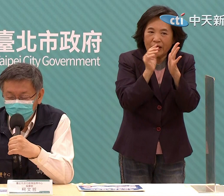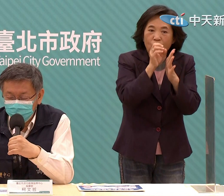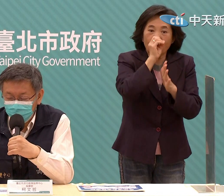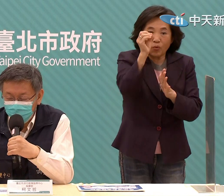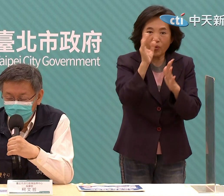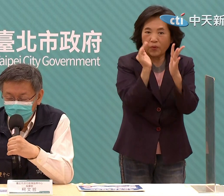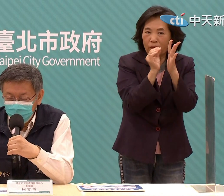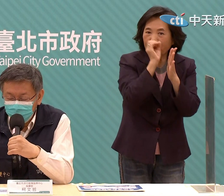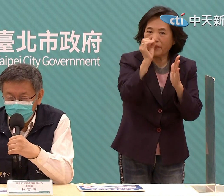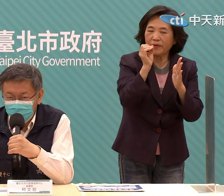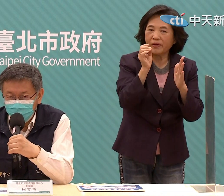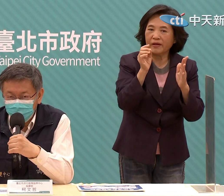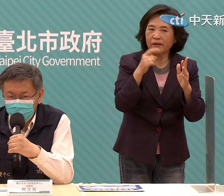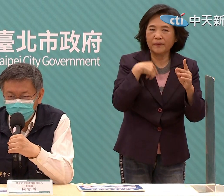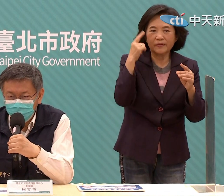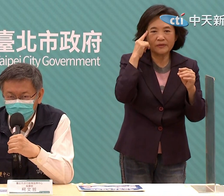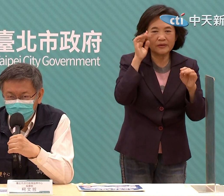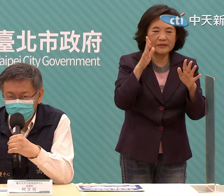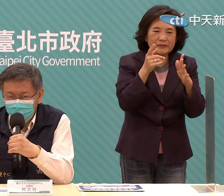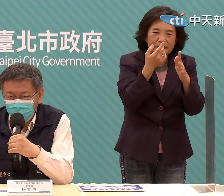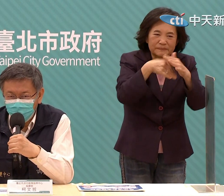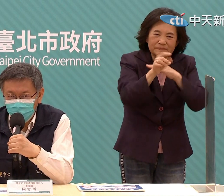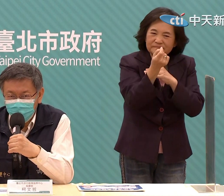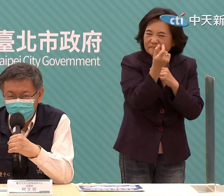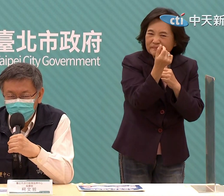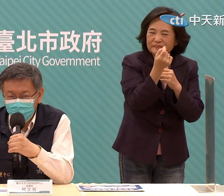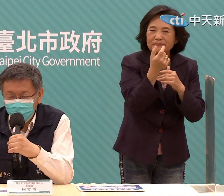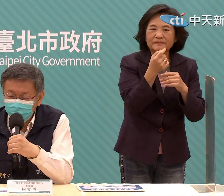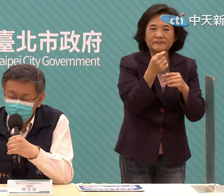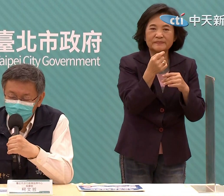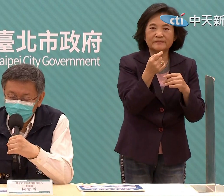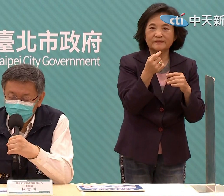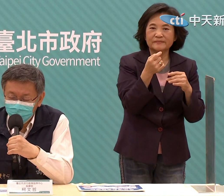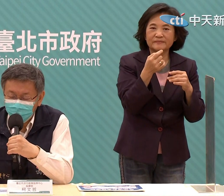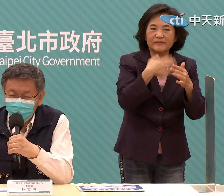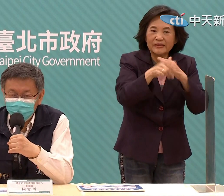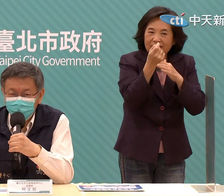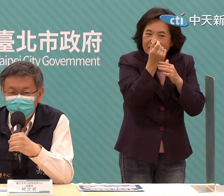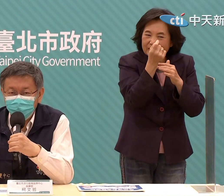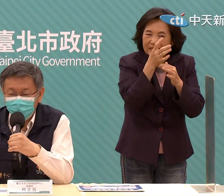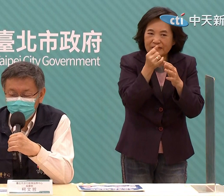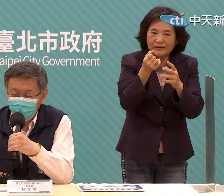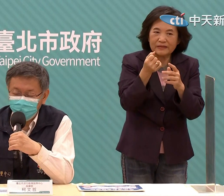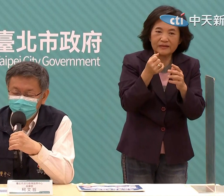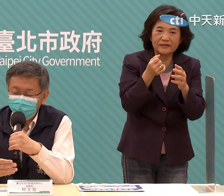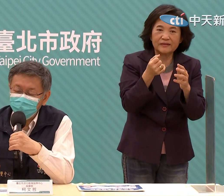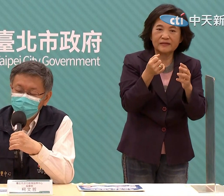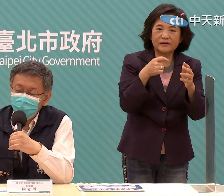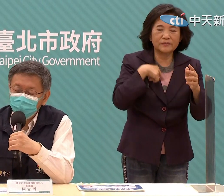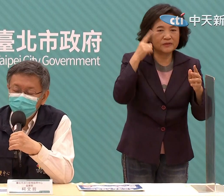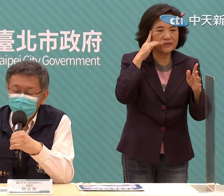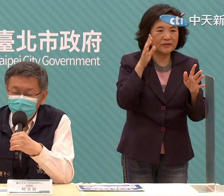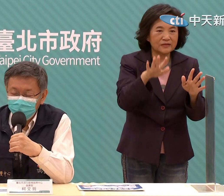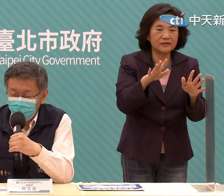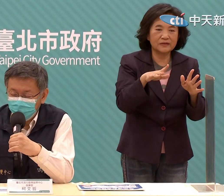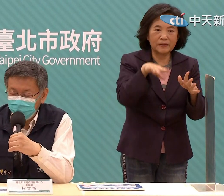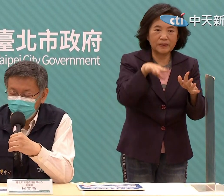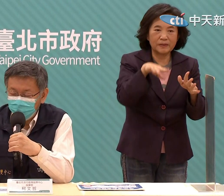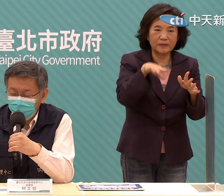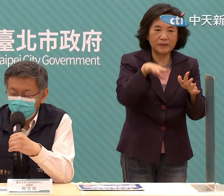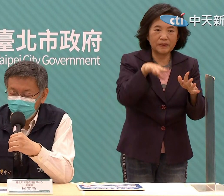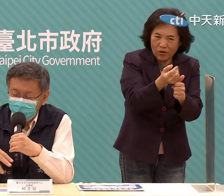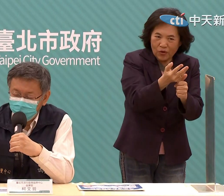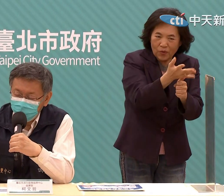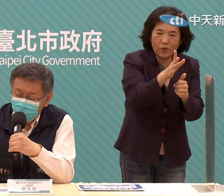你知道吗？就是要把那个最后那个躲藏的那个传染要干掉的时候，那时候也会做比